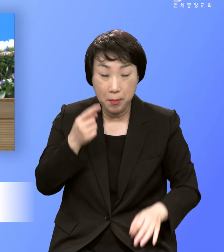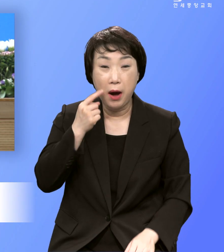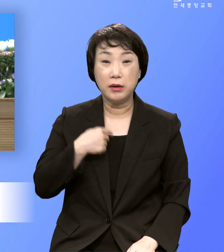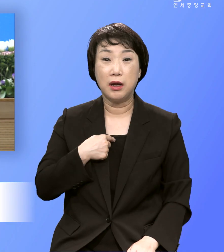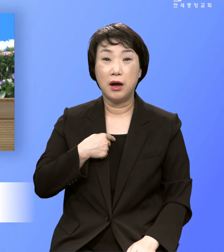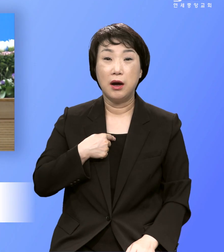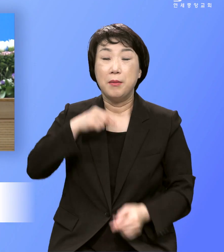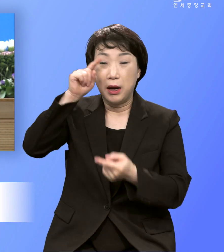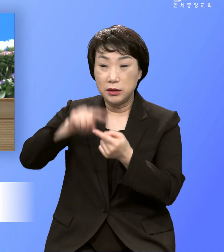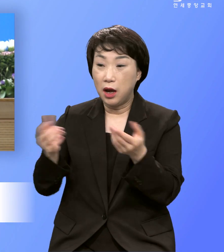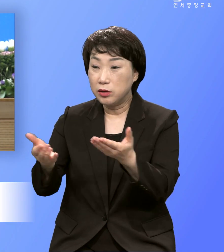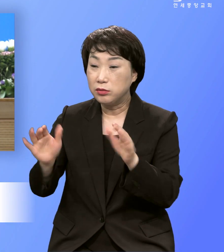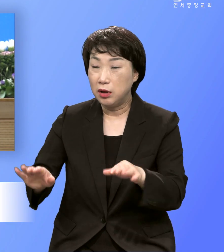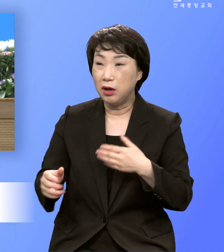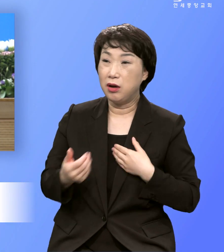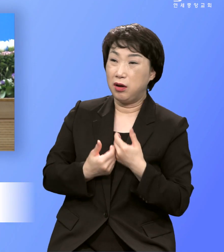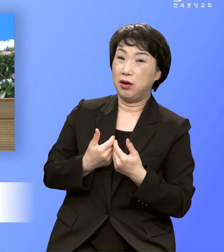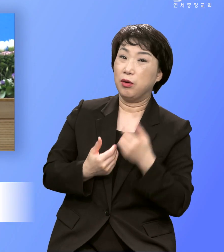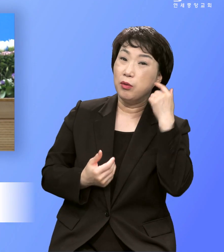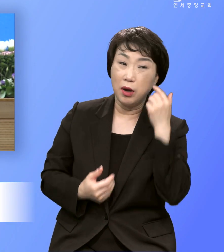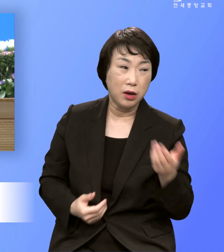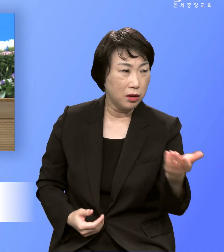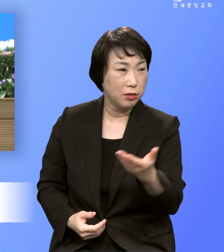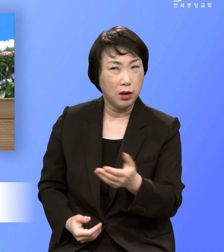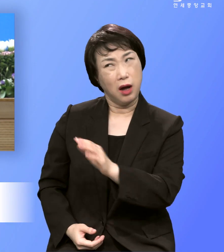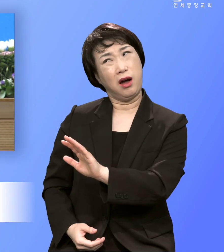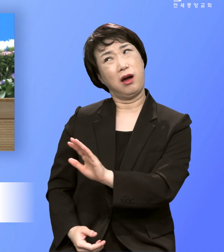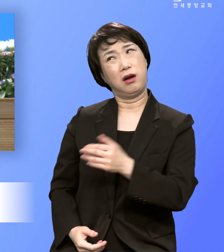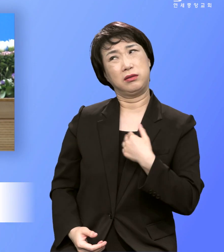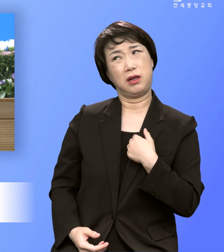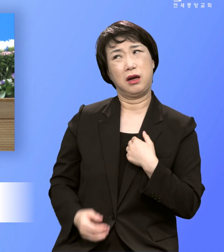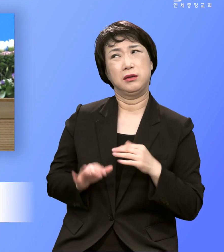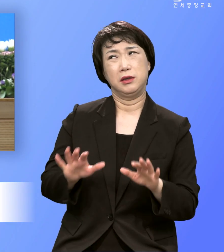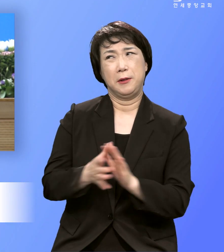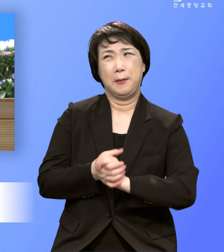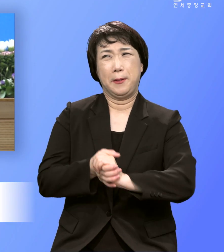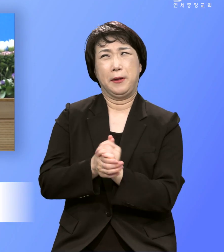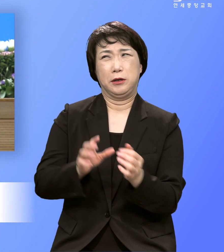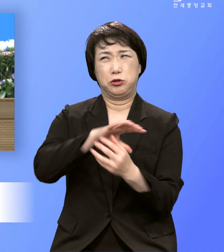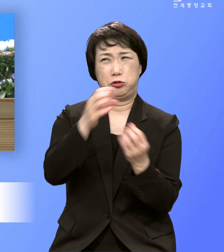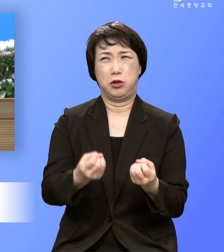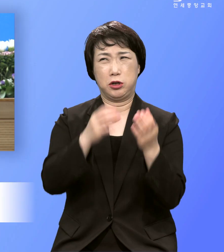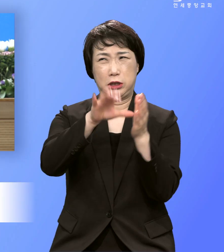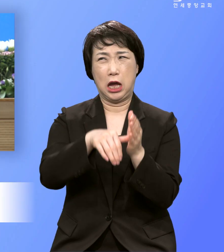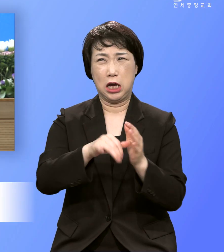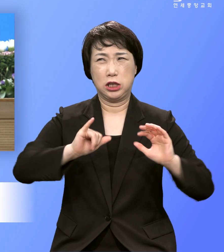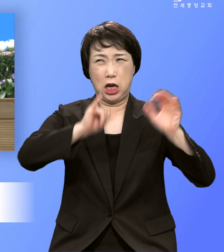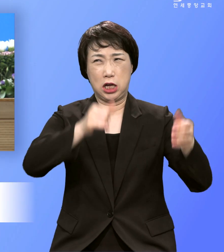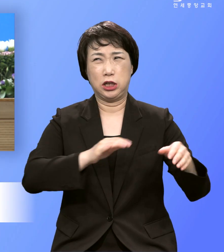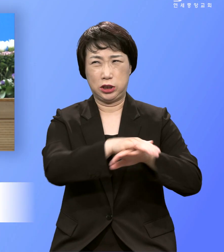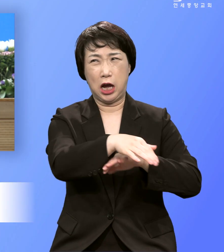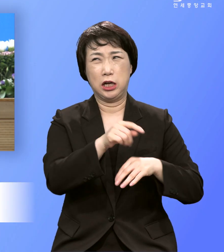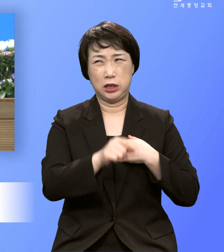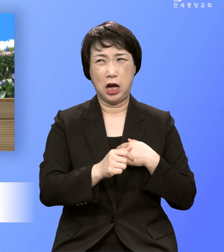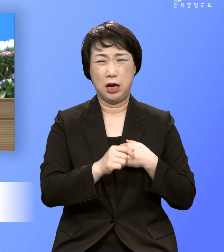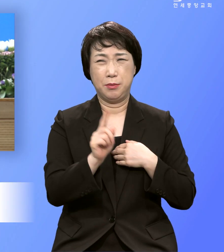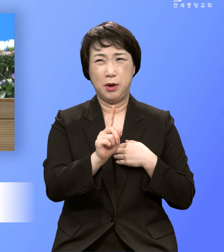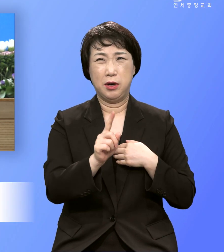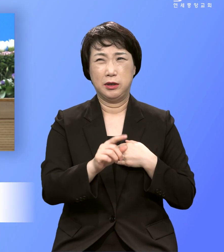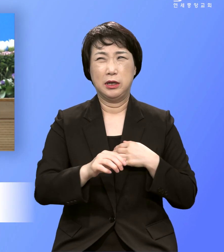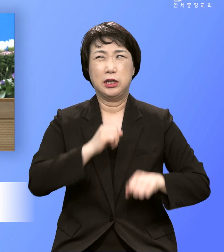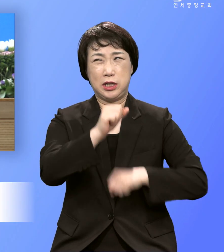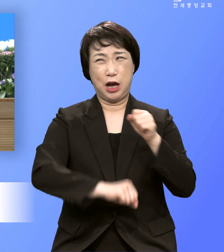이 마땅한 것이 왜 마땅하지 않을까. 나는 이번 추석에 세상 풍속을 쫓아 그냥